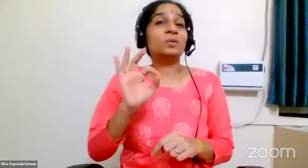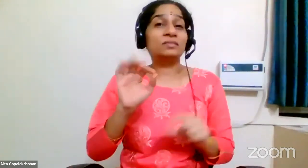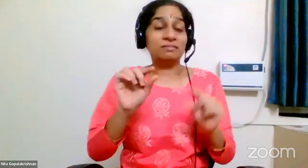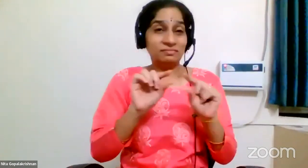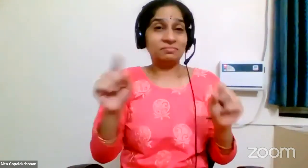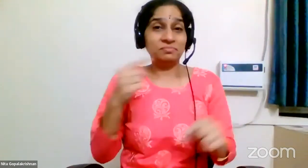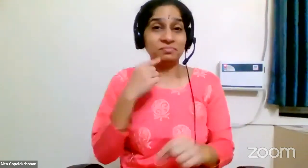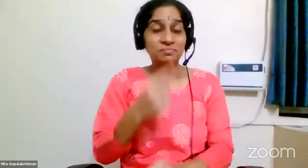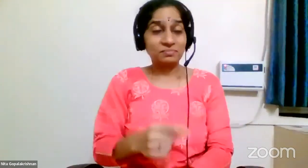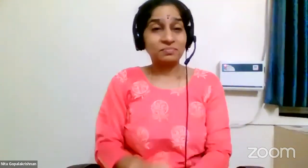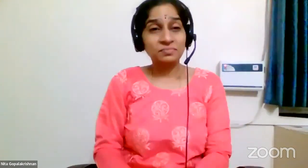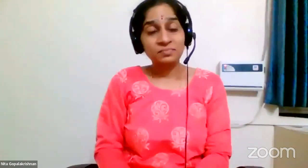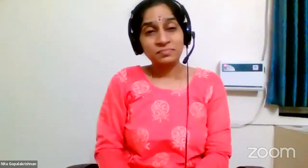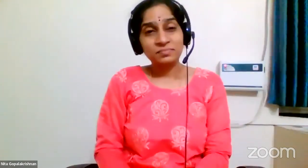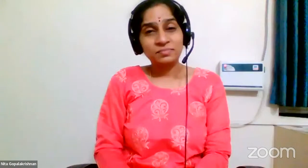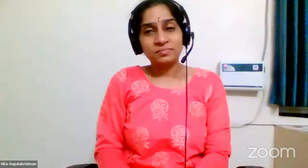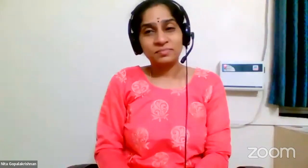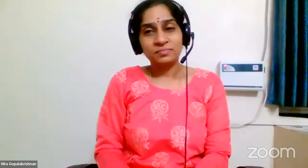कि